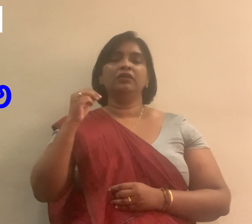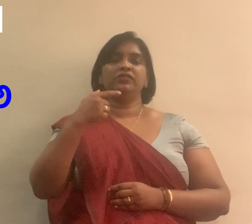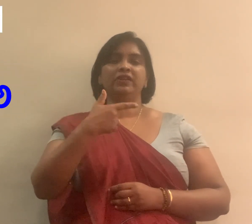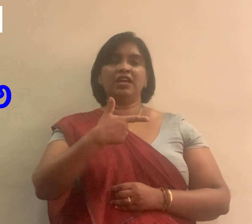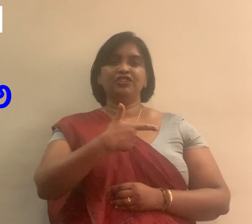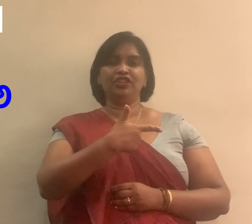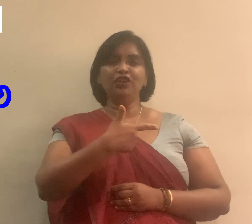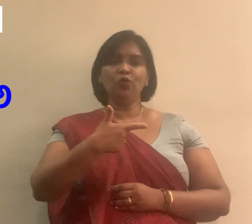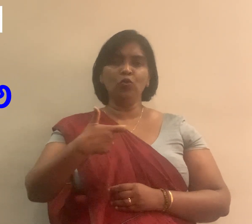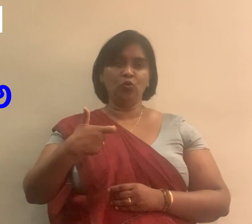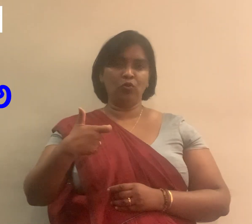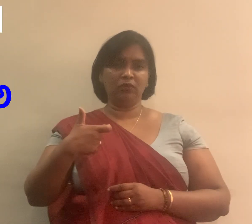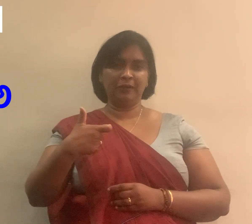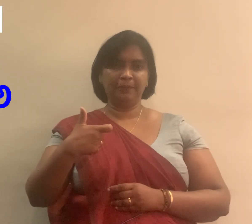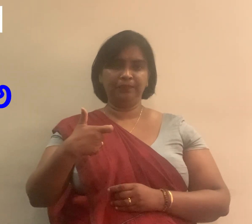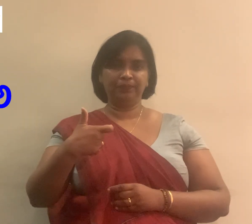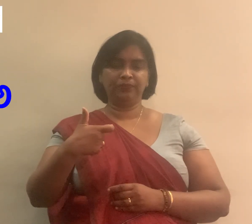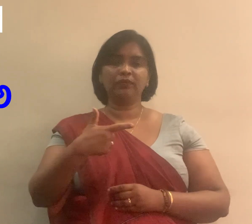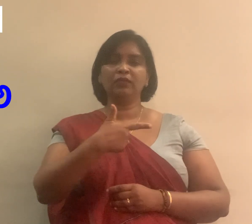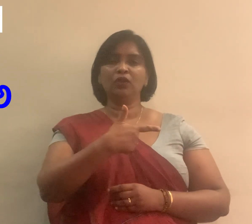ස්වර අක්ෂරය ඌ.